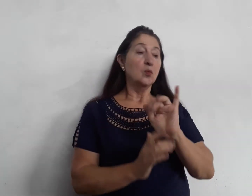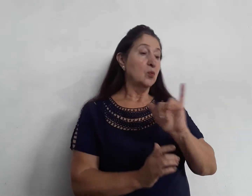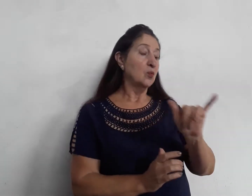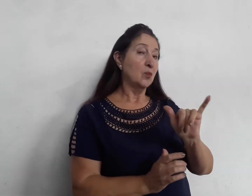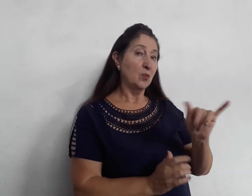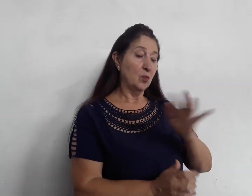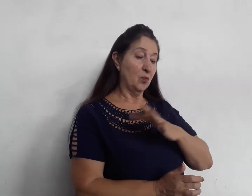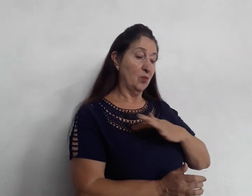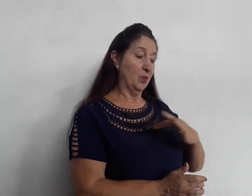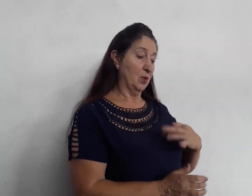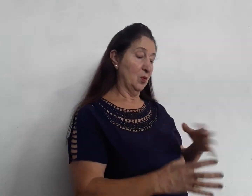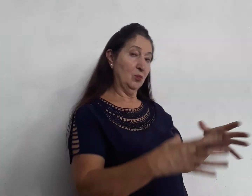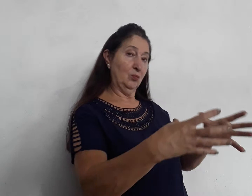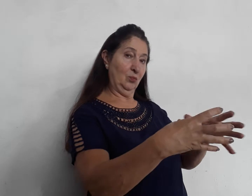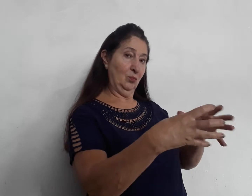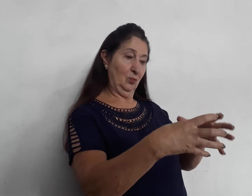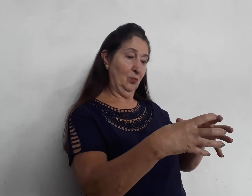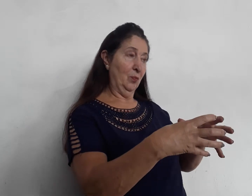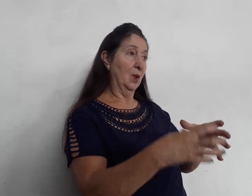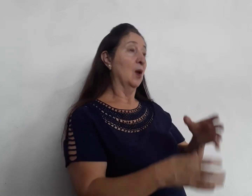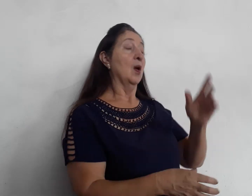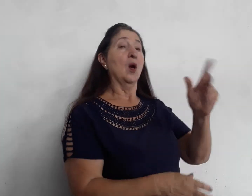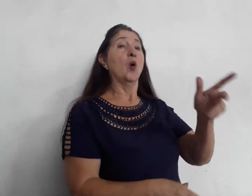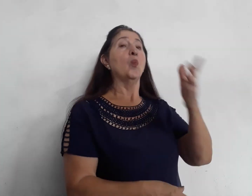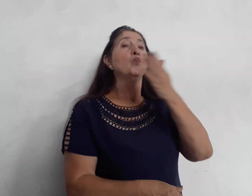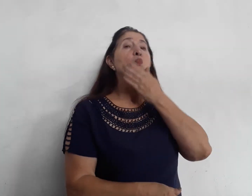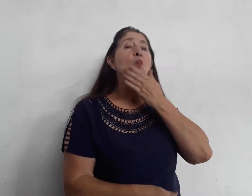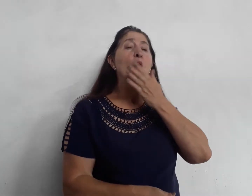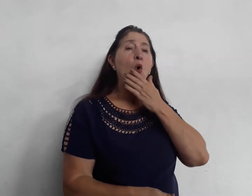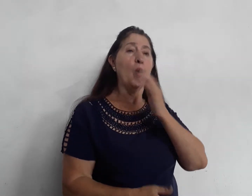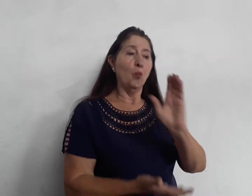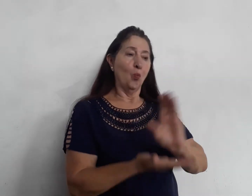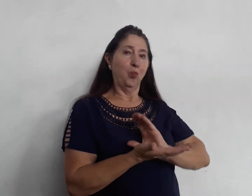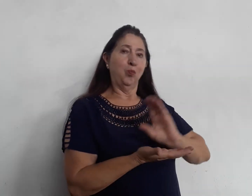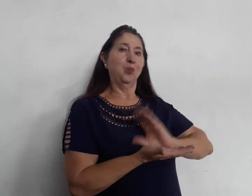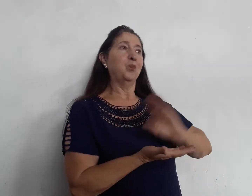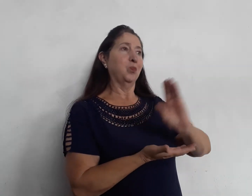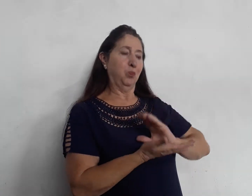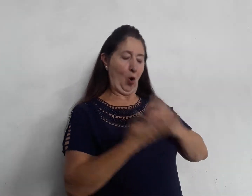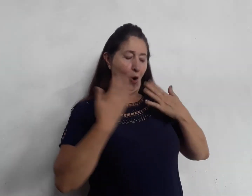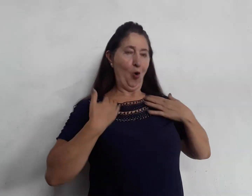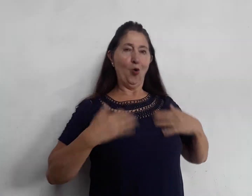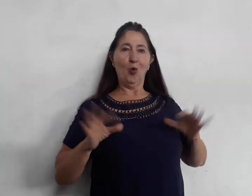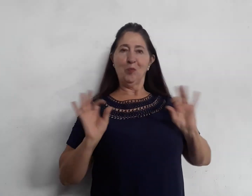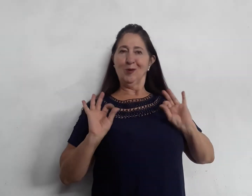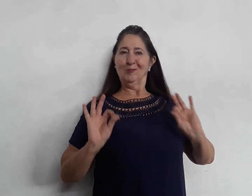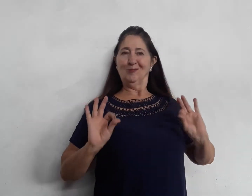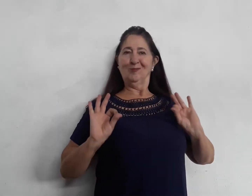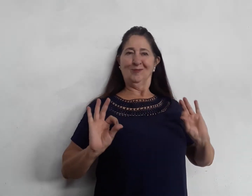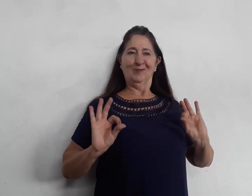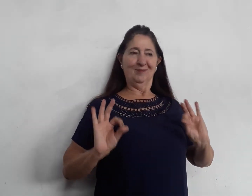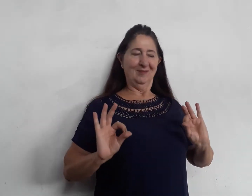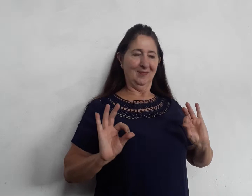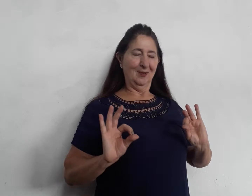fariseus: havia um homem rico que se vestia com roupas finas e elegantes e fazia